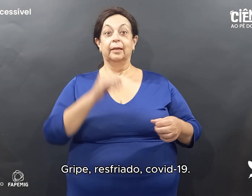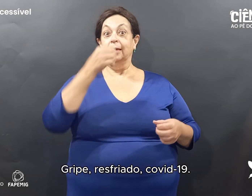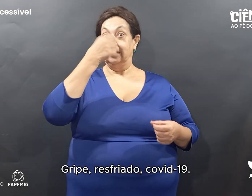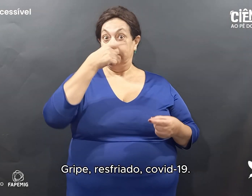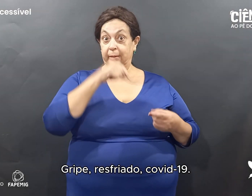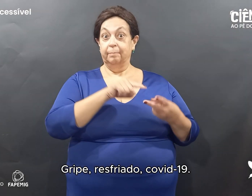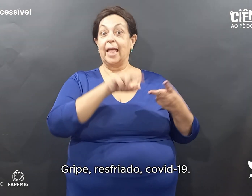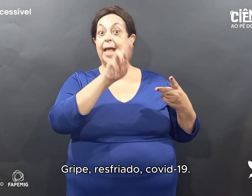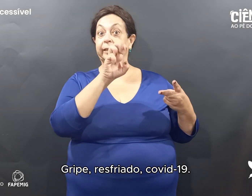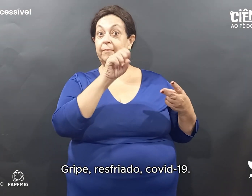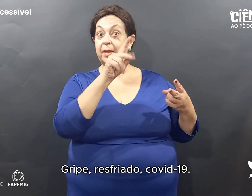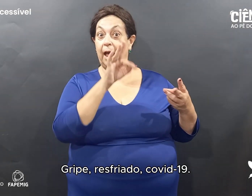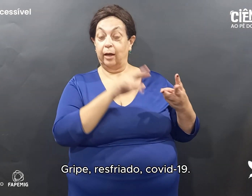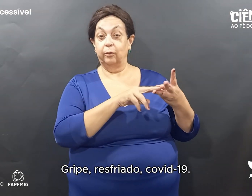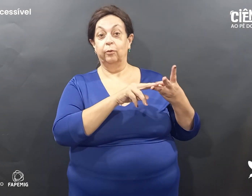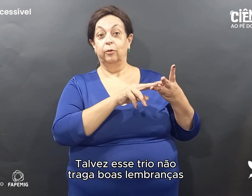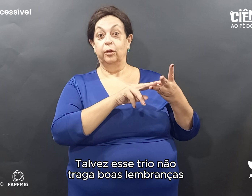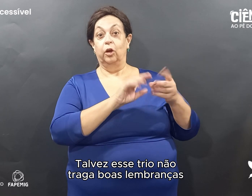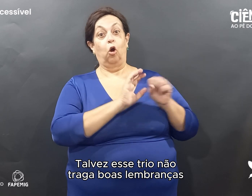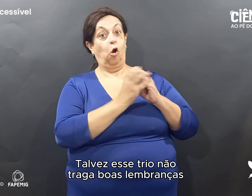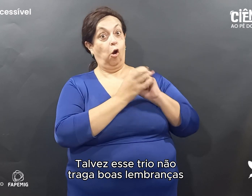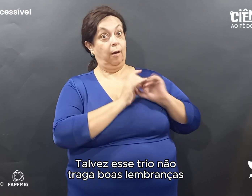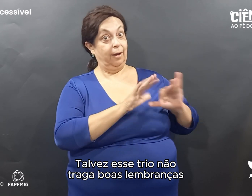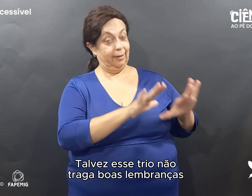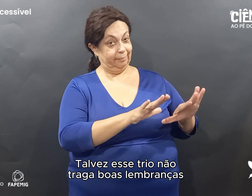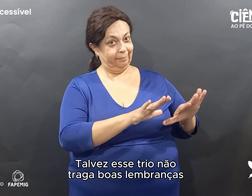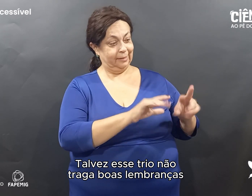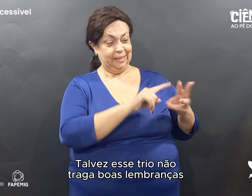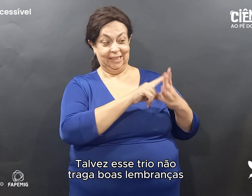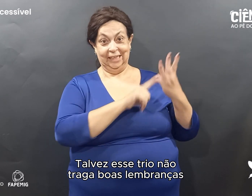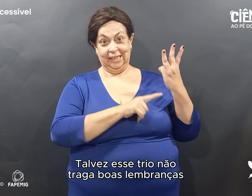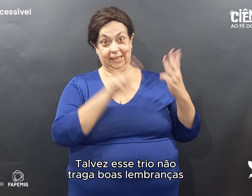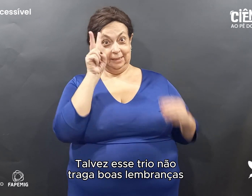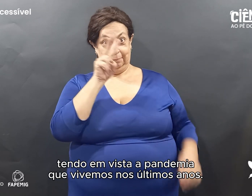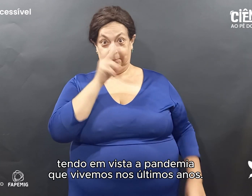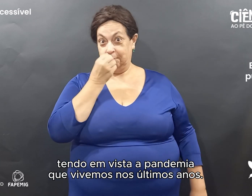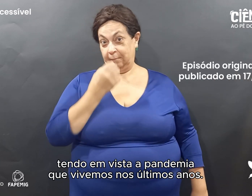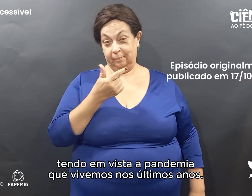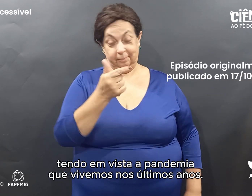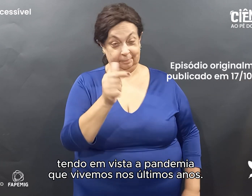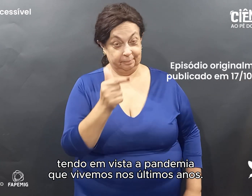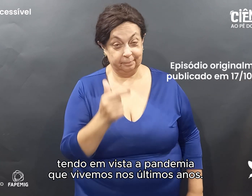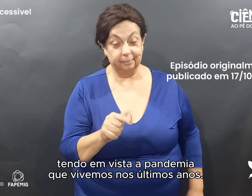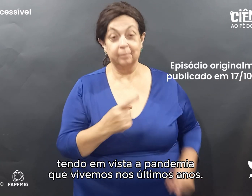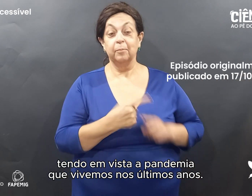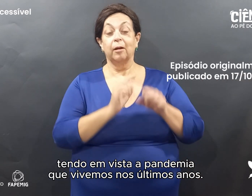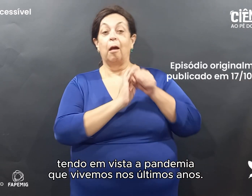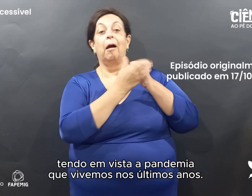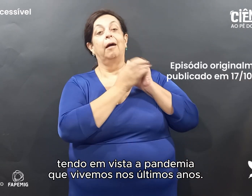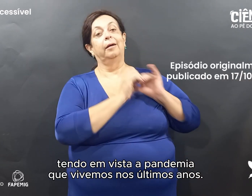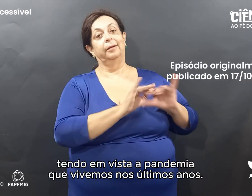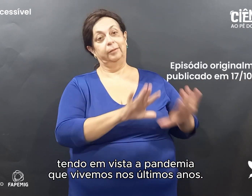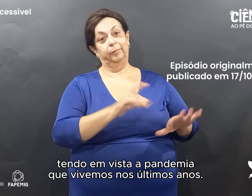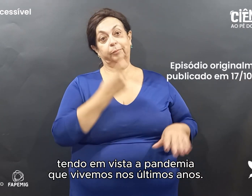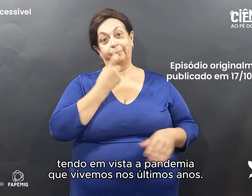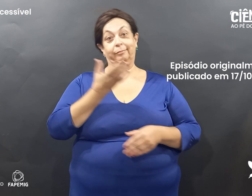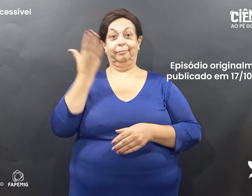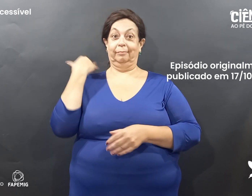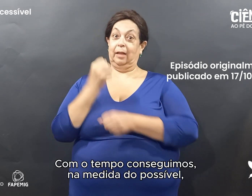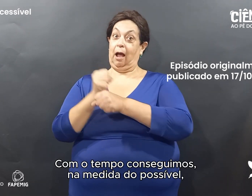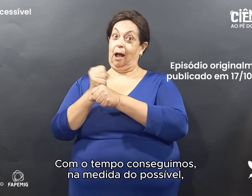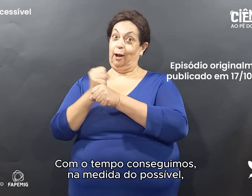Gripe, resfriado, Covid-19. Talvez esse trio não traga boas lembranças, tendo em vista a pandemia que vivemos nos últimos